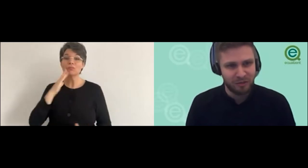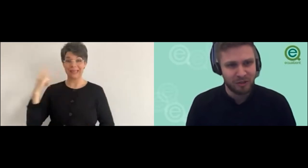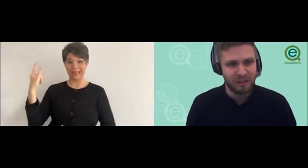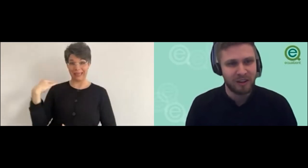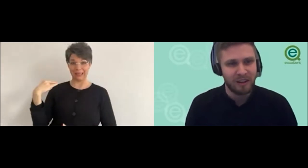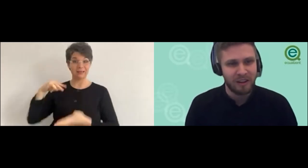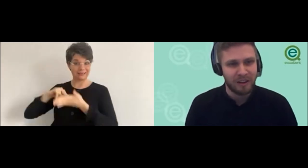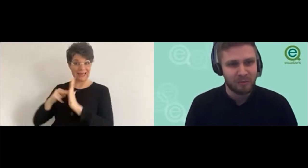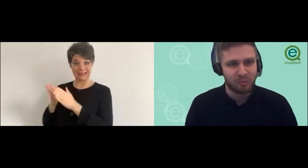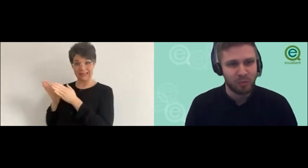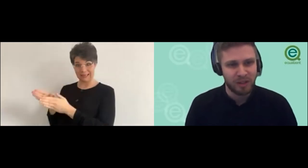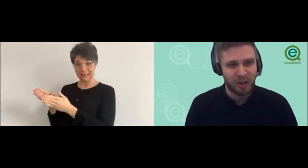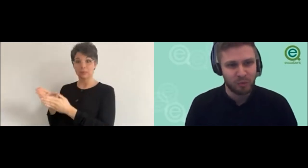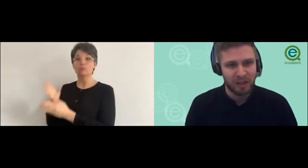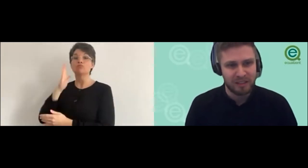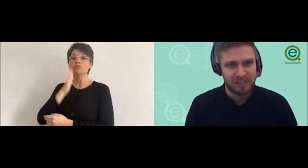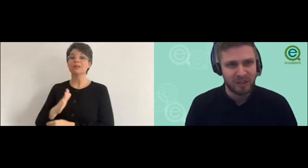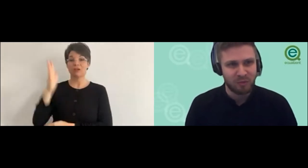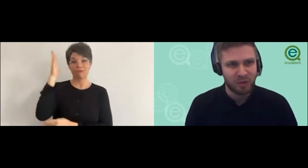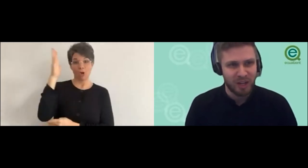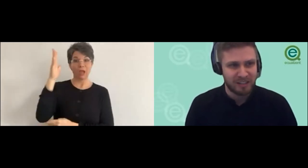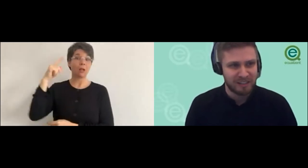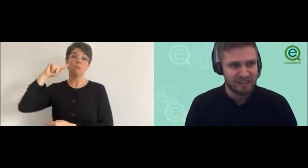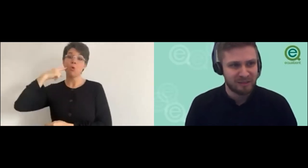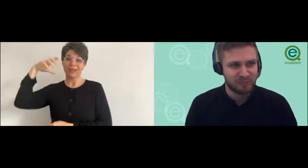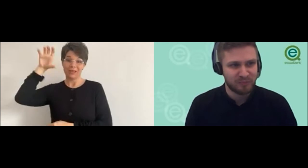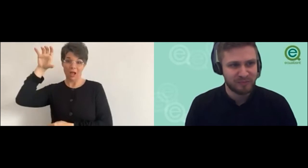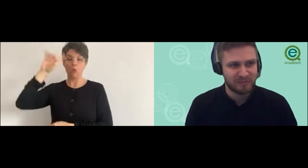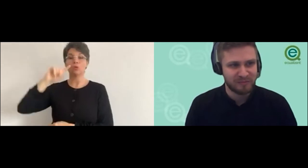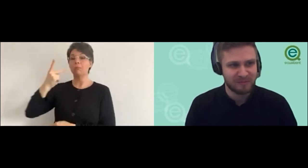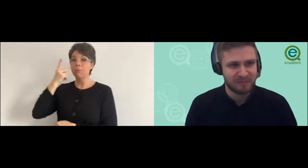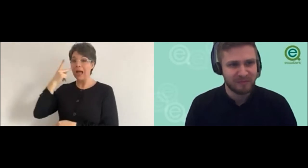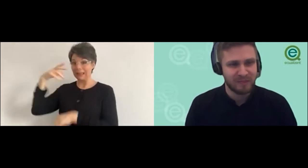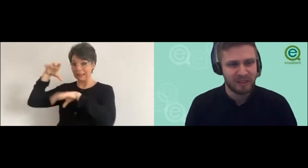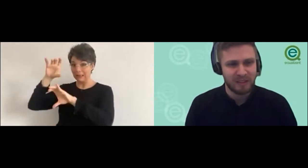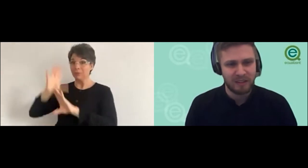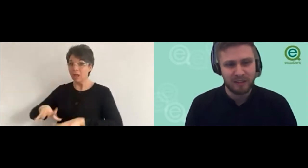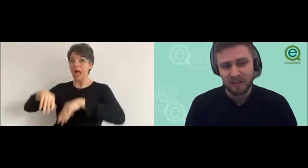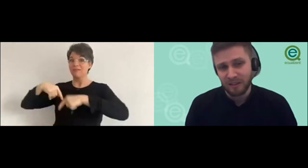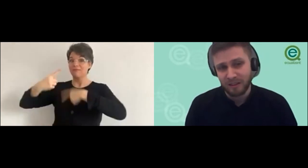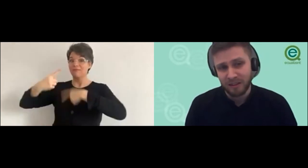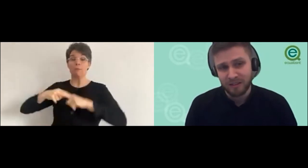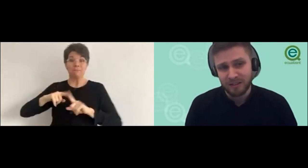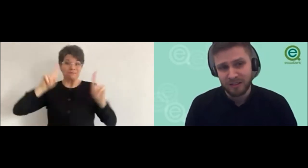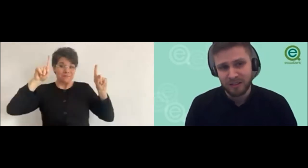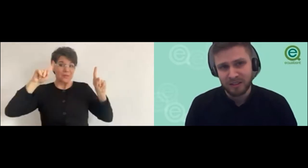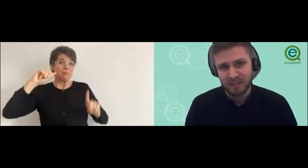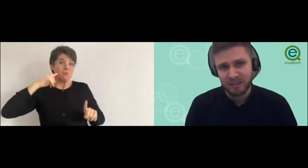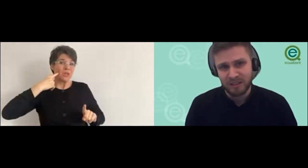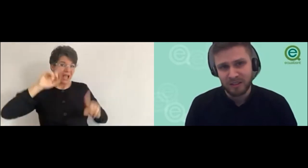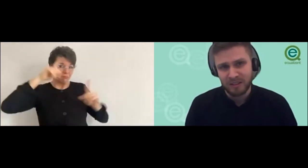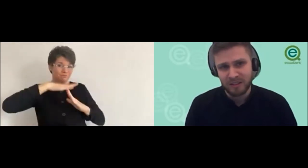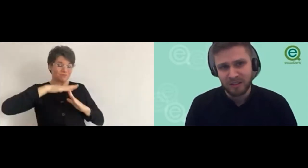Vortrag von Monika und Patti startest. Entschuldigung, Andreas, ich aus dem Off. Vielleicht sollen